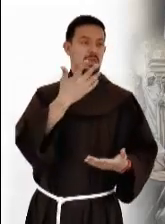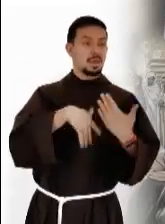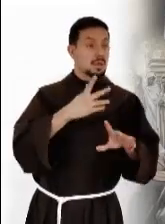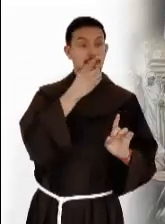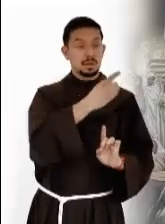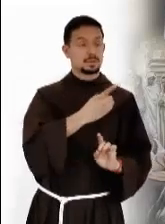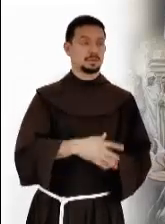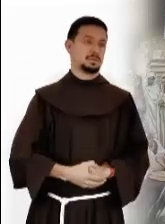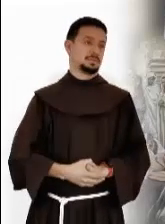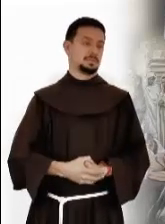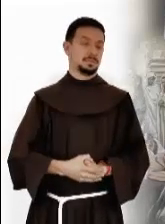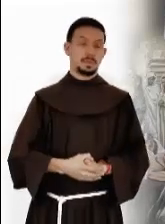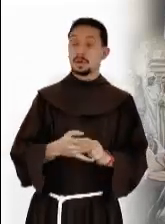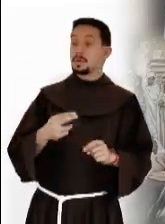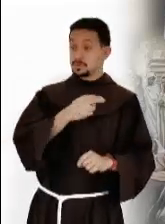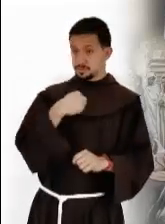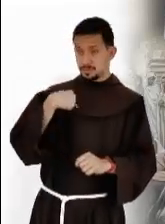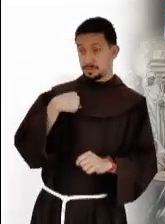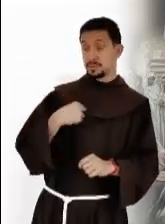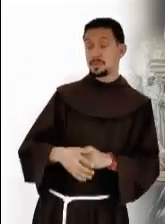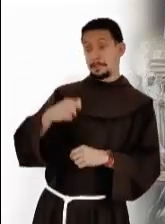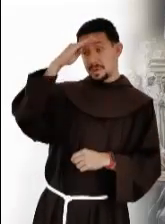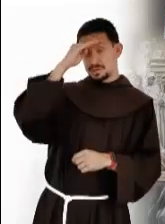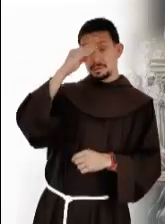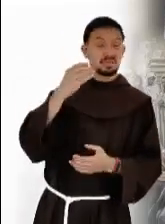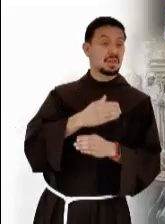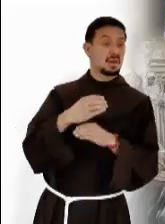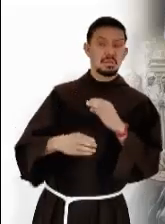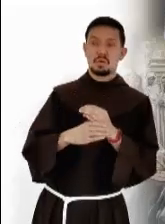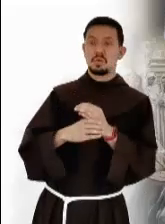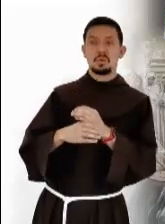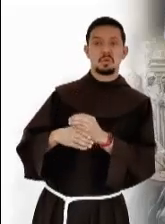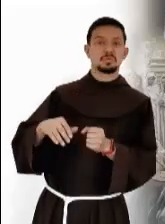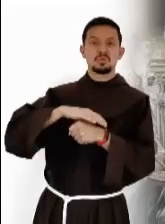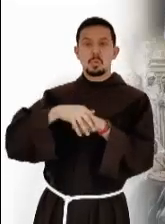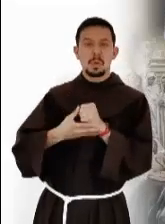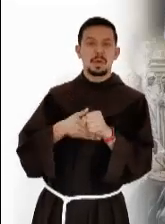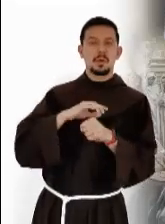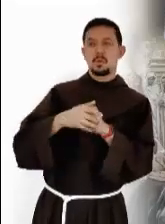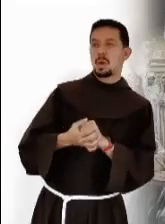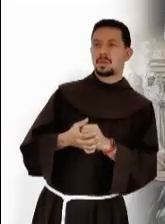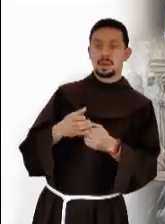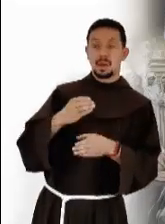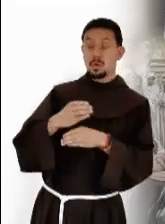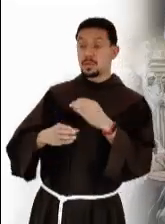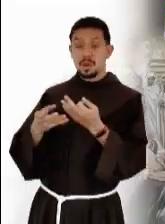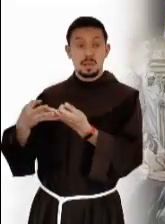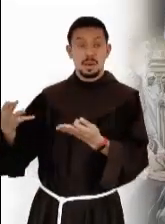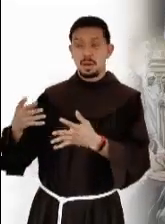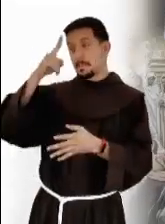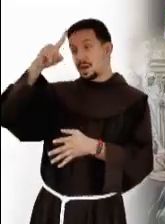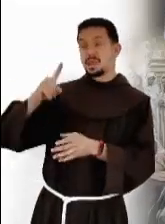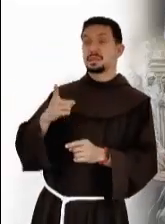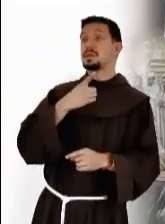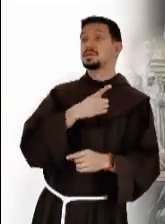sencillez de su sabiduría. Nos escudamos en bienes materiales para sentir seguridad y salvación.